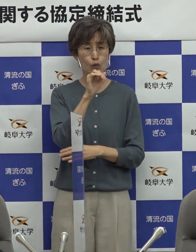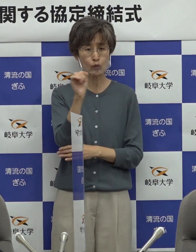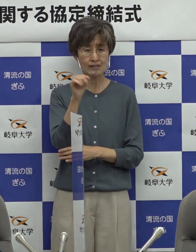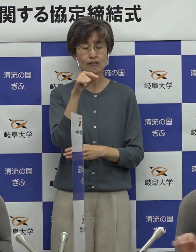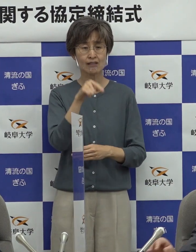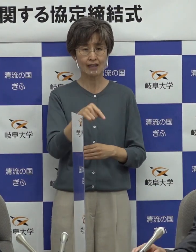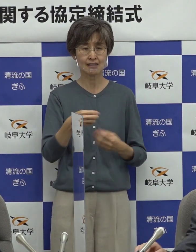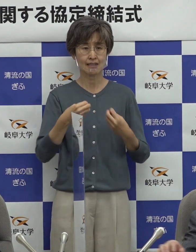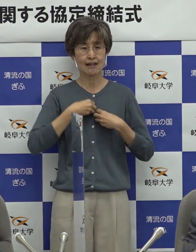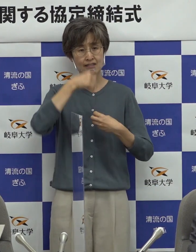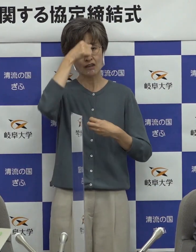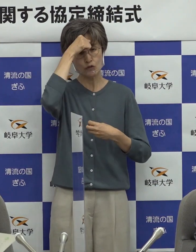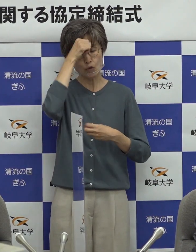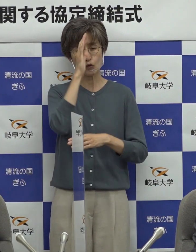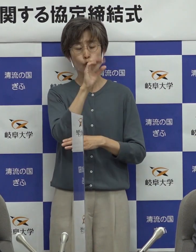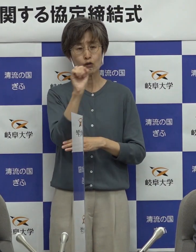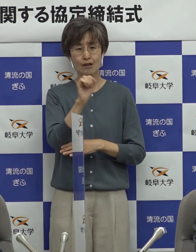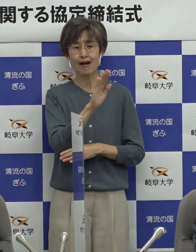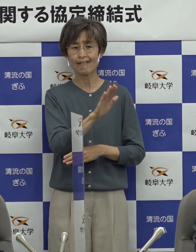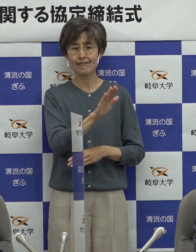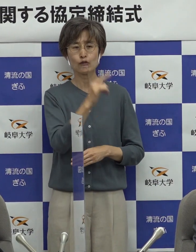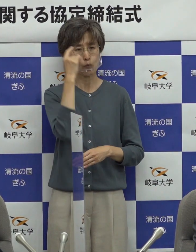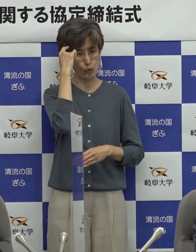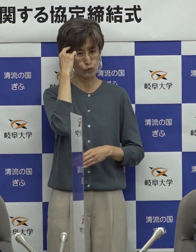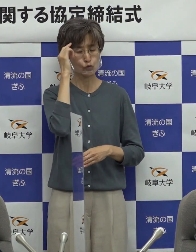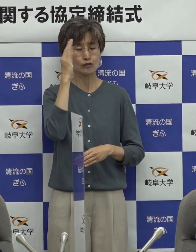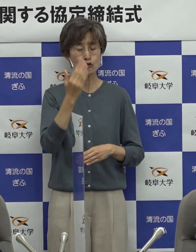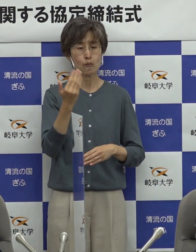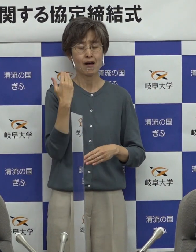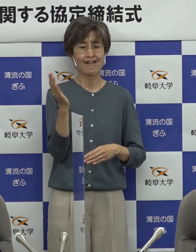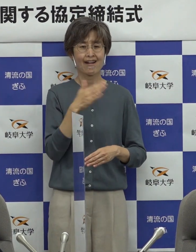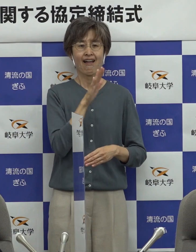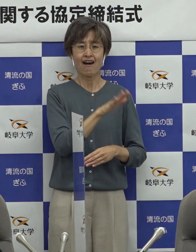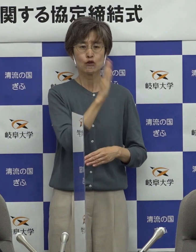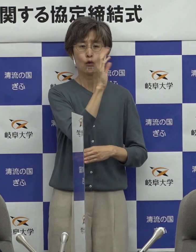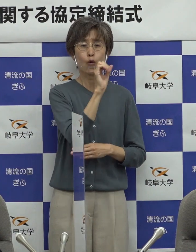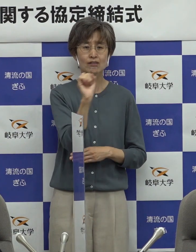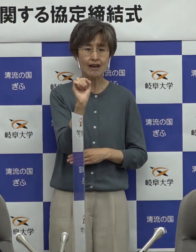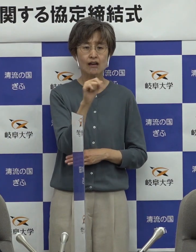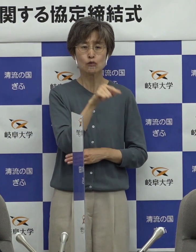あると思うんですけれども、既存の講座とはどう違うんですか。